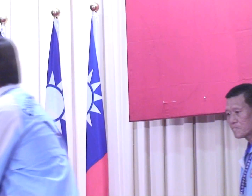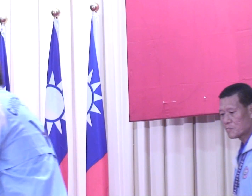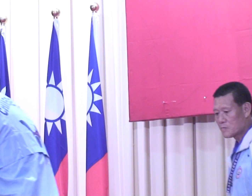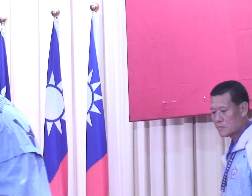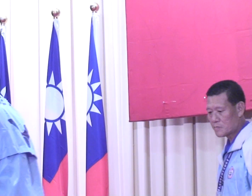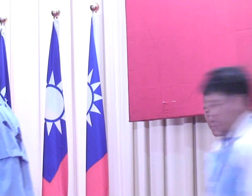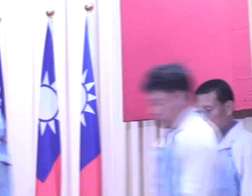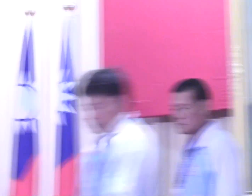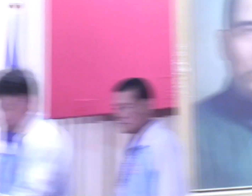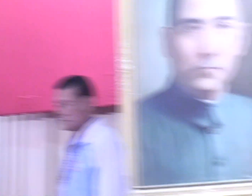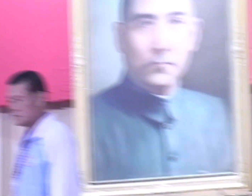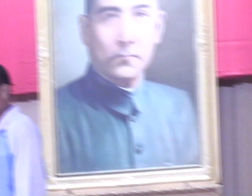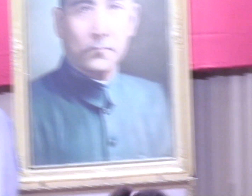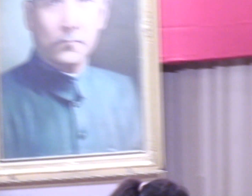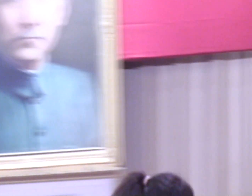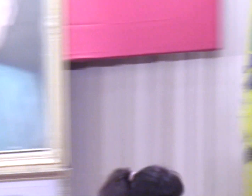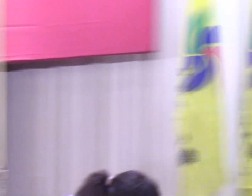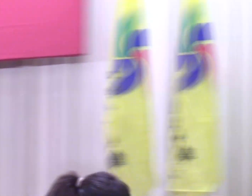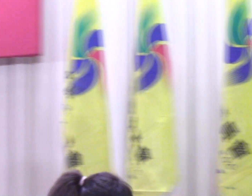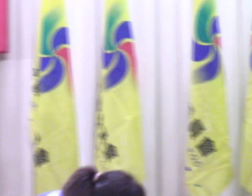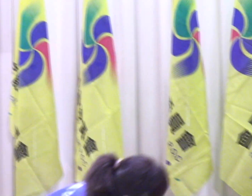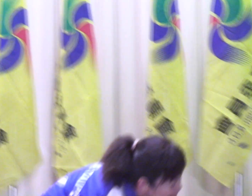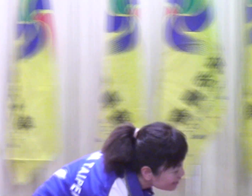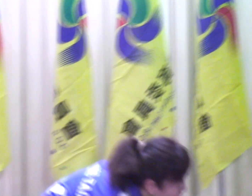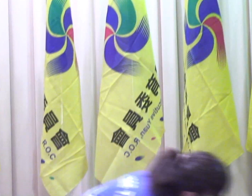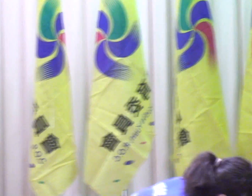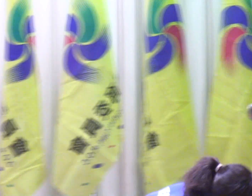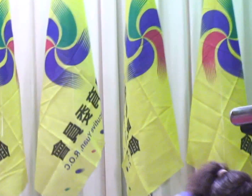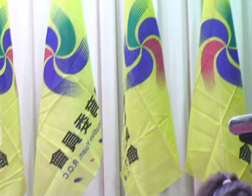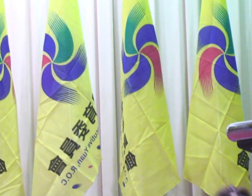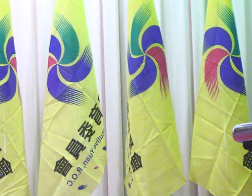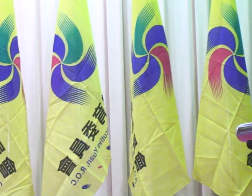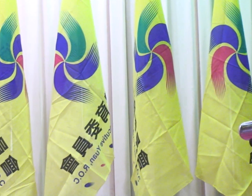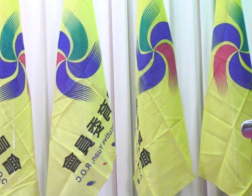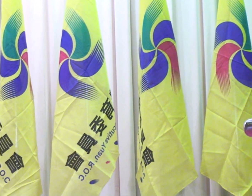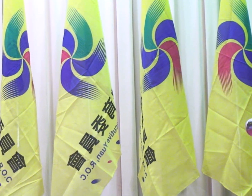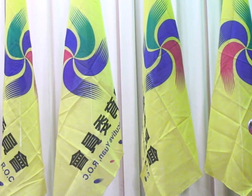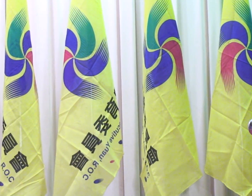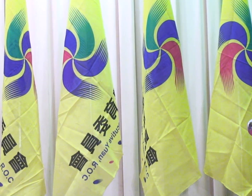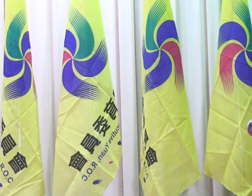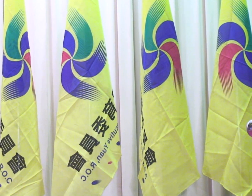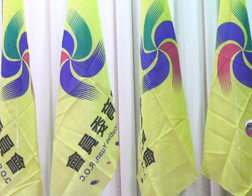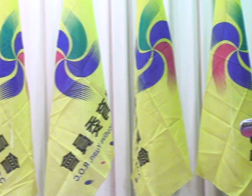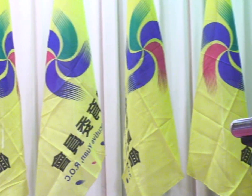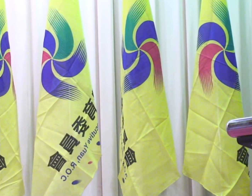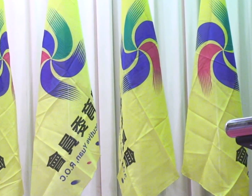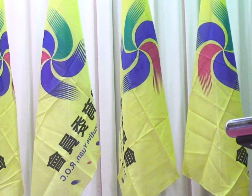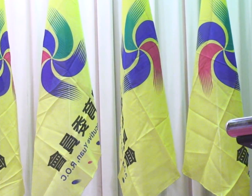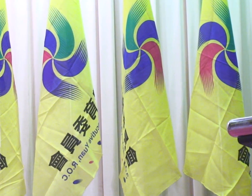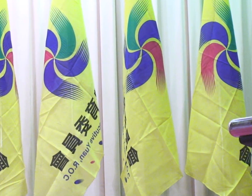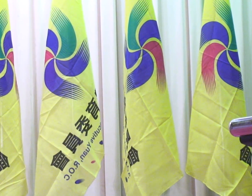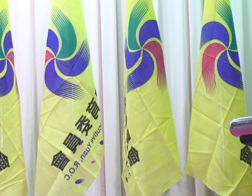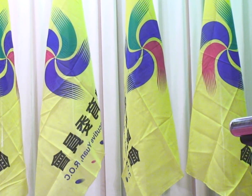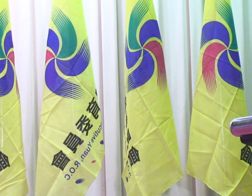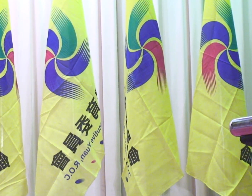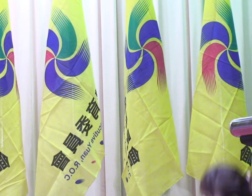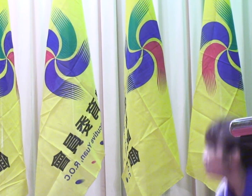我们请行政院体委会主委引导我们副总统上台准备授旗。